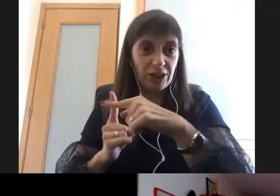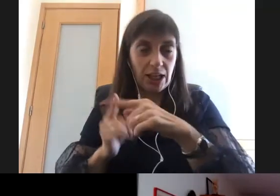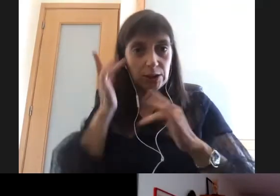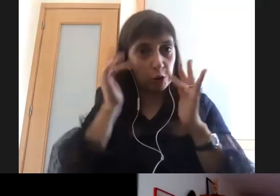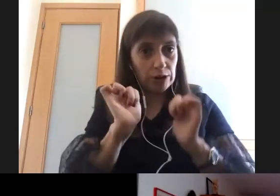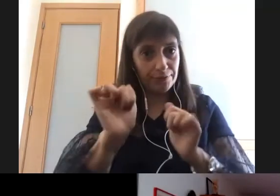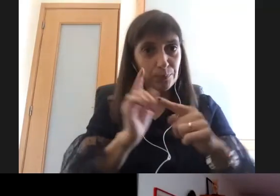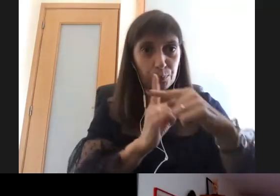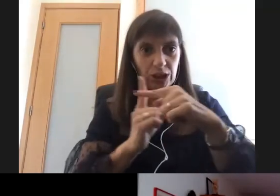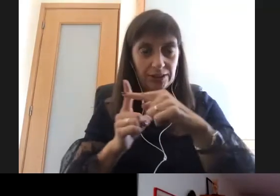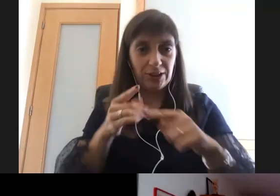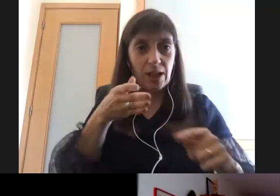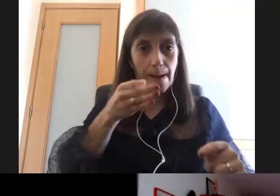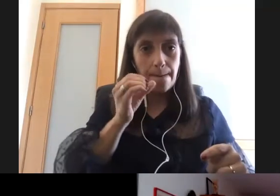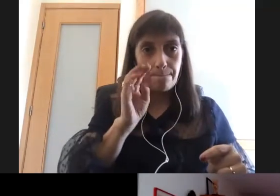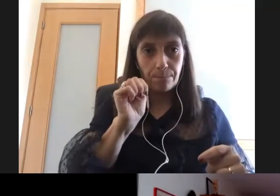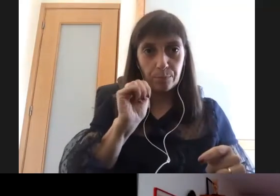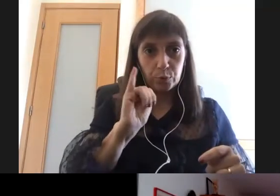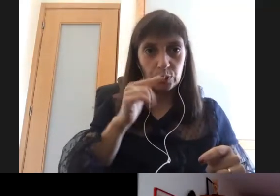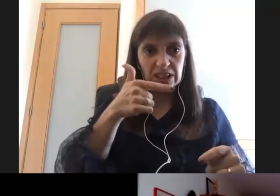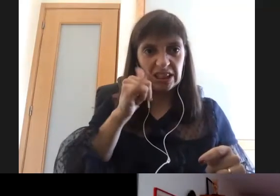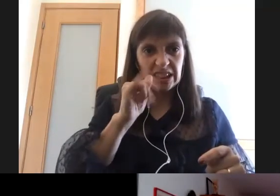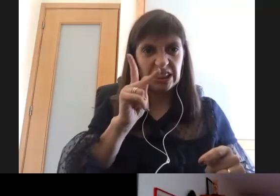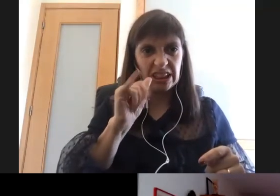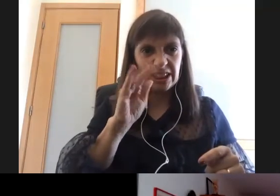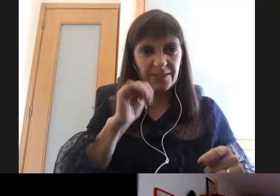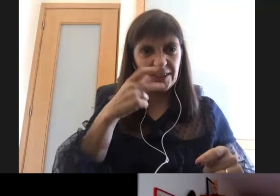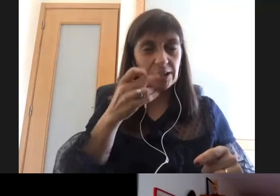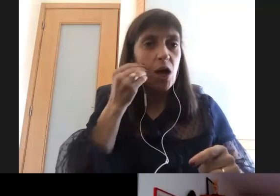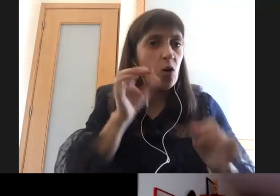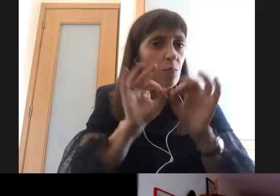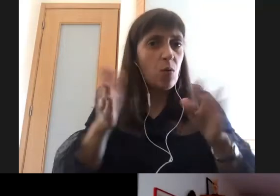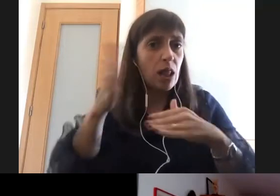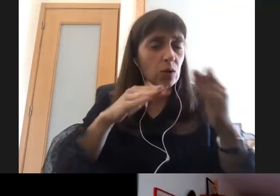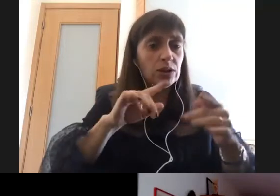positivistas os generais da ditadura militar que começa no Brasil a partir de 1964.